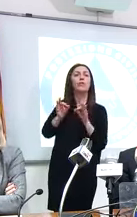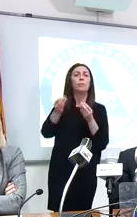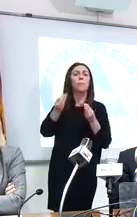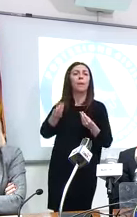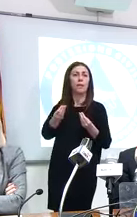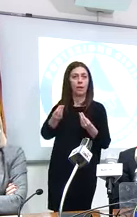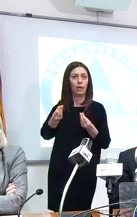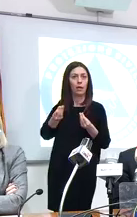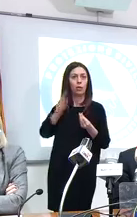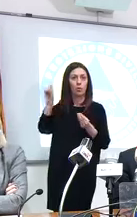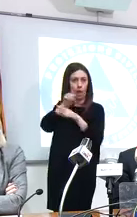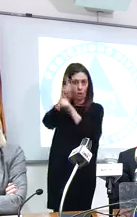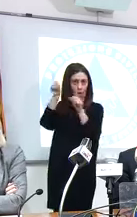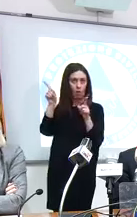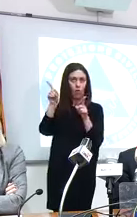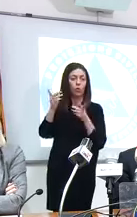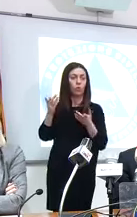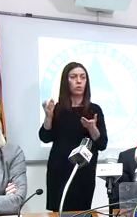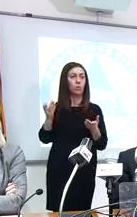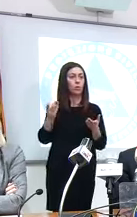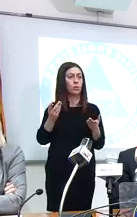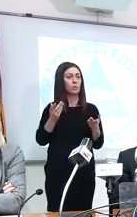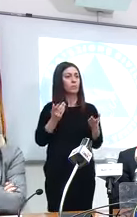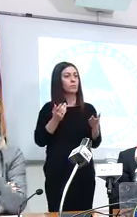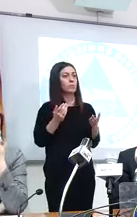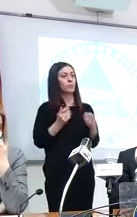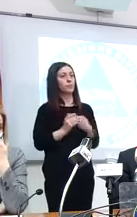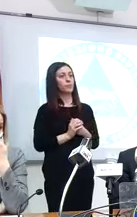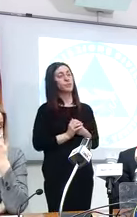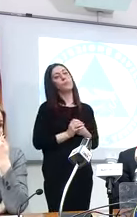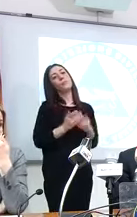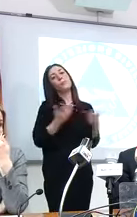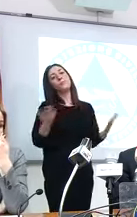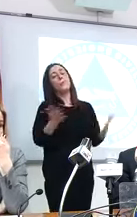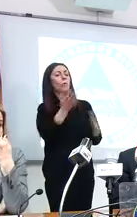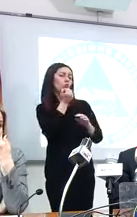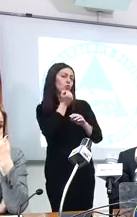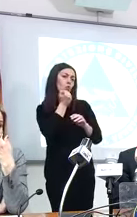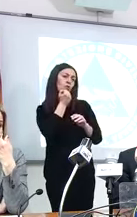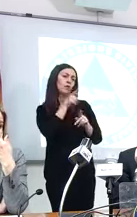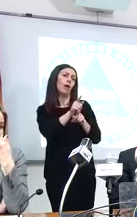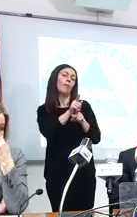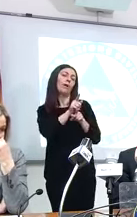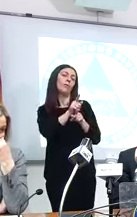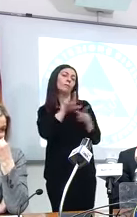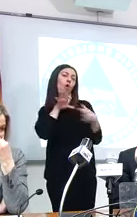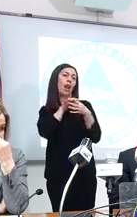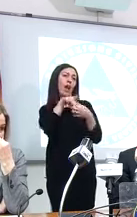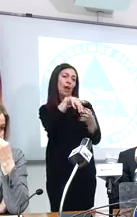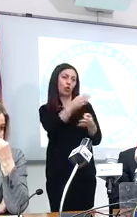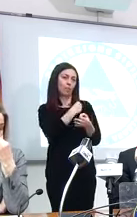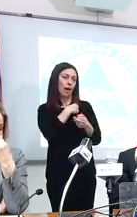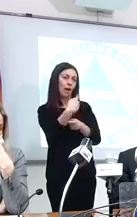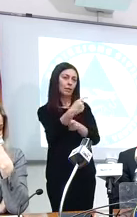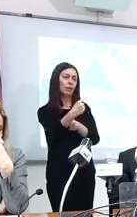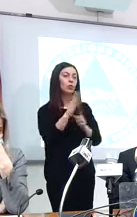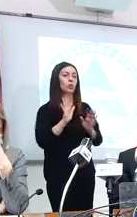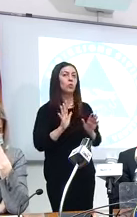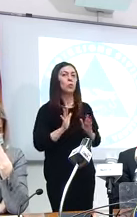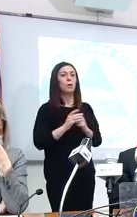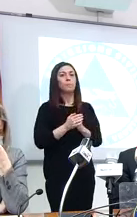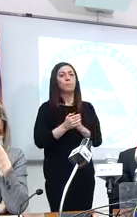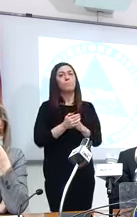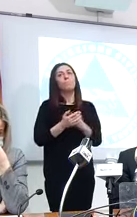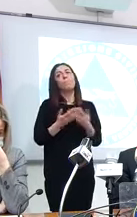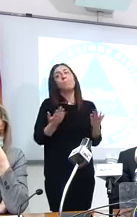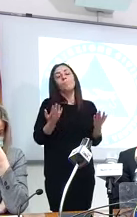ma è un fenomeno. Ma scusate, guarda, prendo l'Incolussi Moro, perdonami, come la tua. Allora, se vogliamo come si può